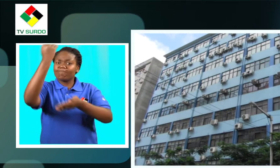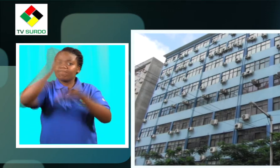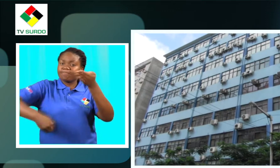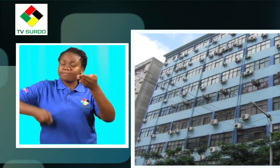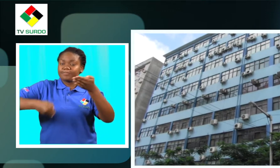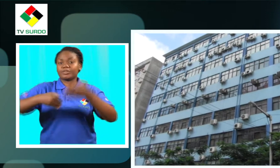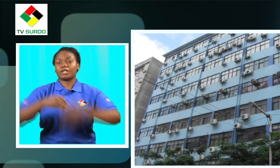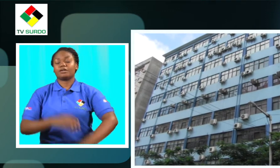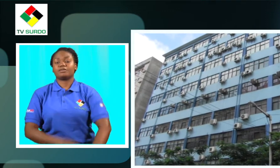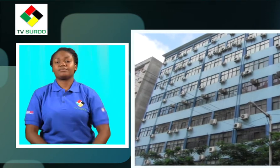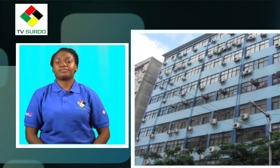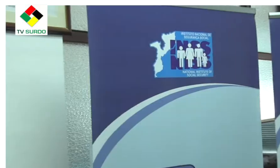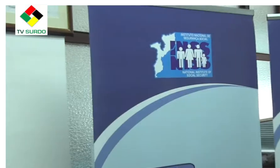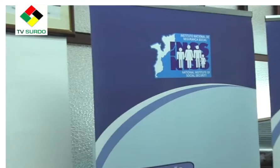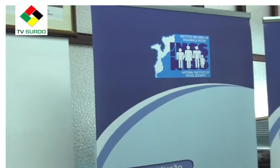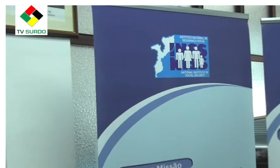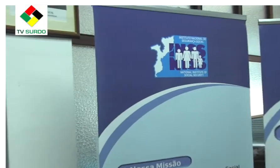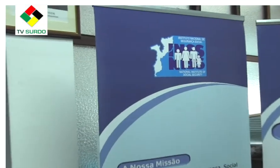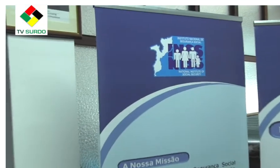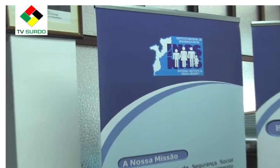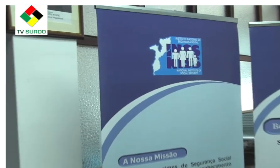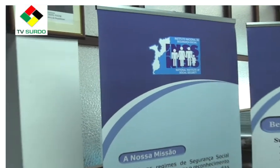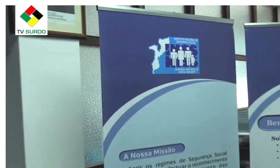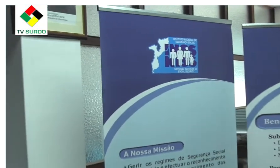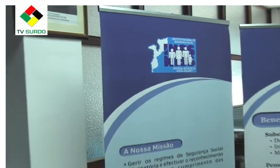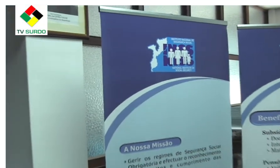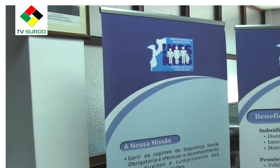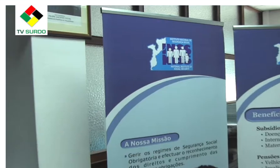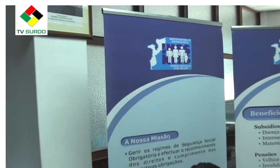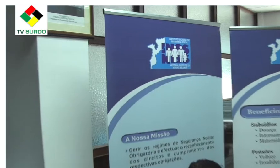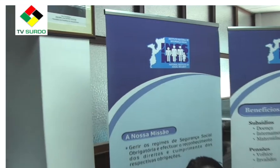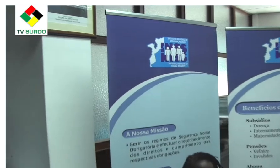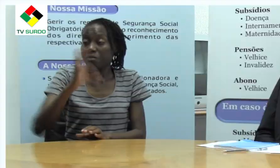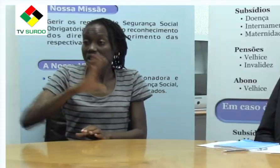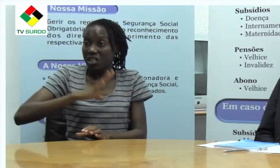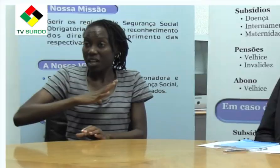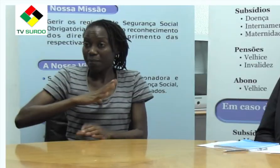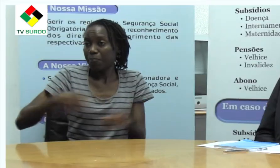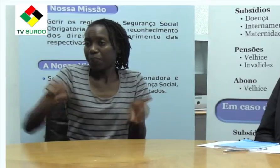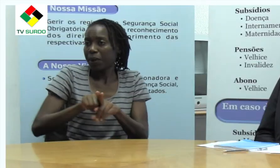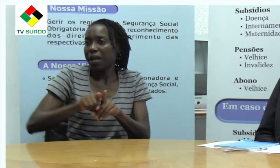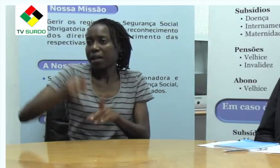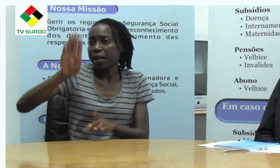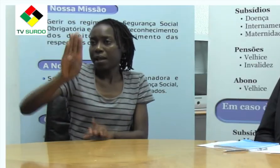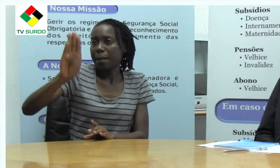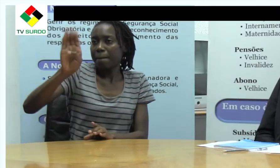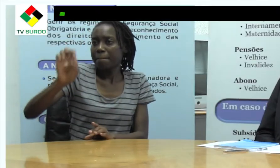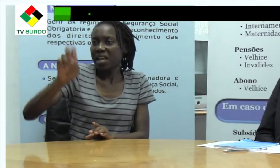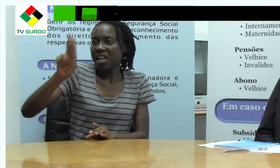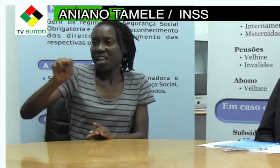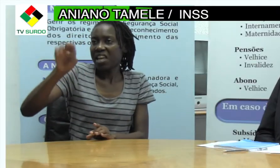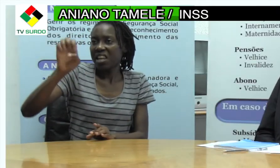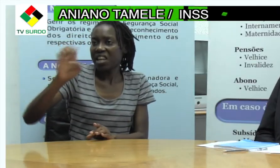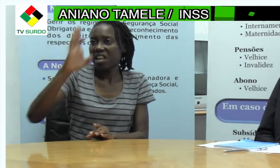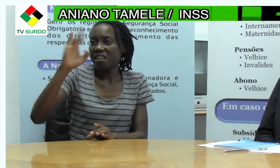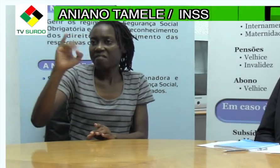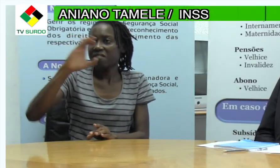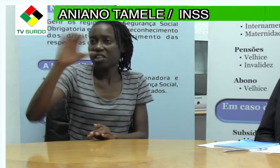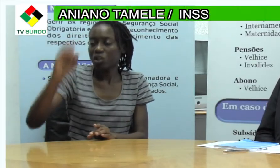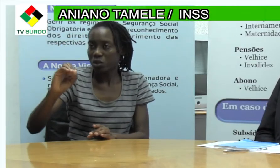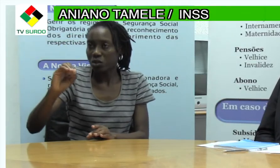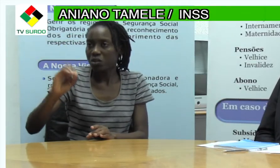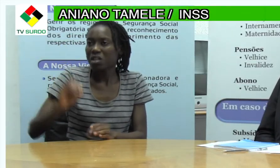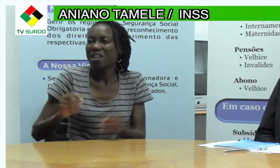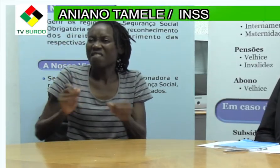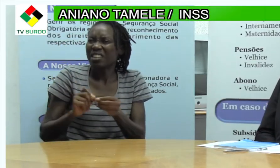sobre o desconto. De fato, há algum tipo de benefícios que levam muito tempo a ser requeridos. Que são os